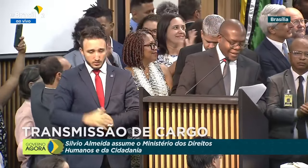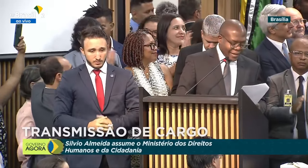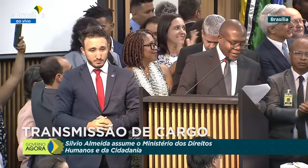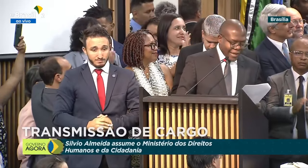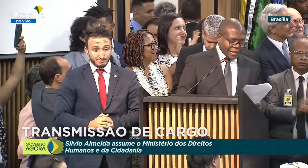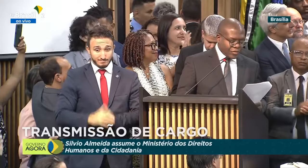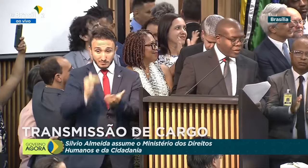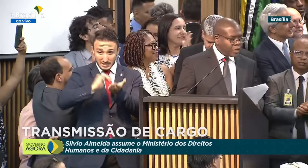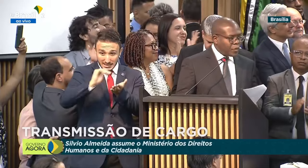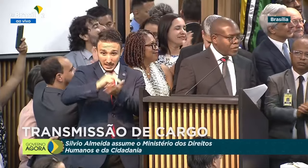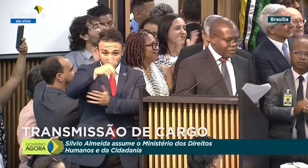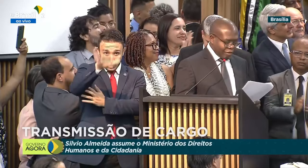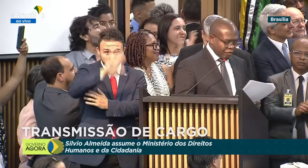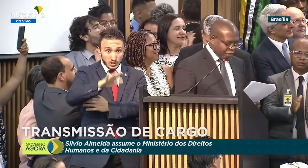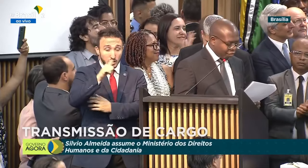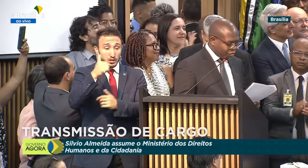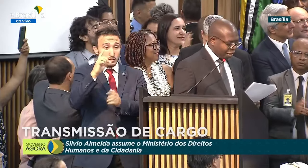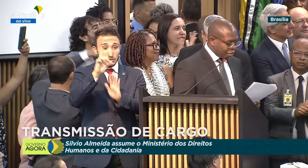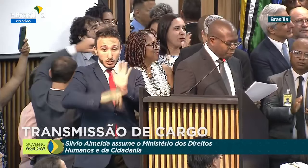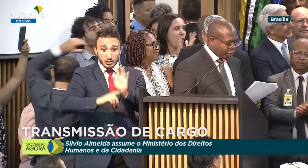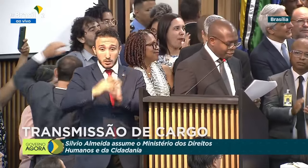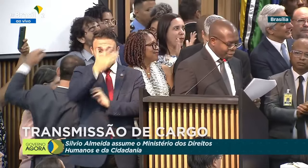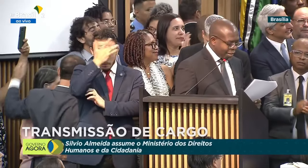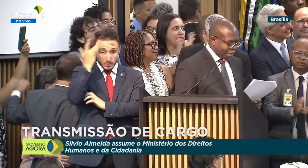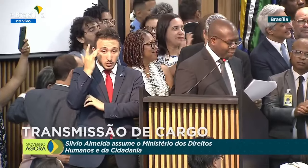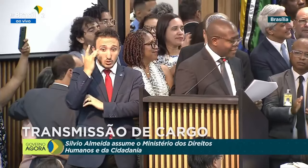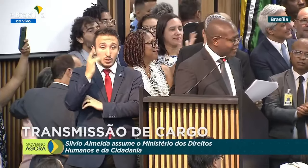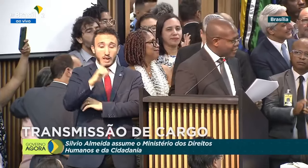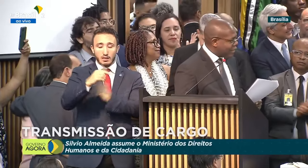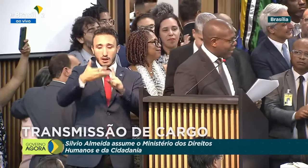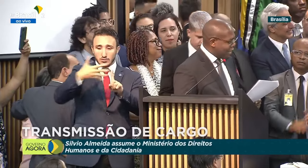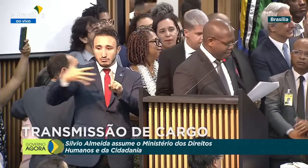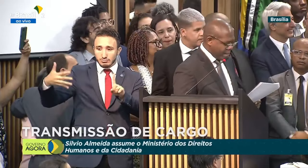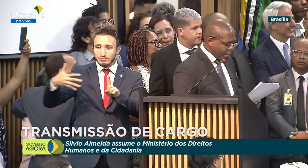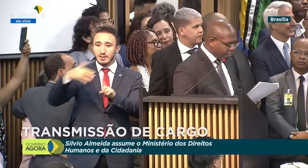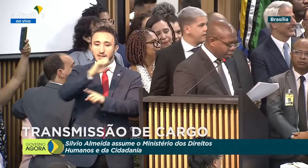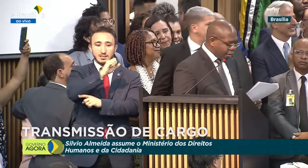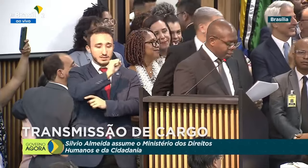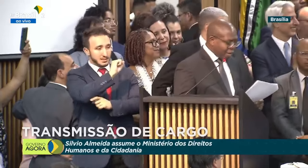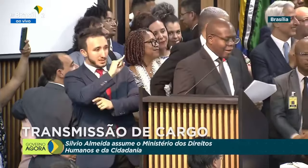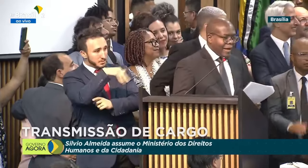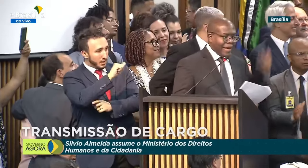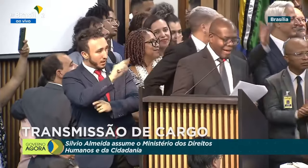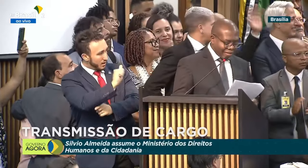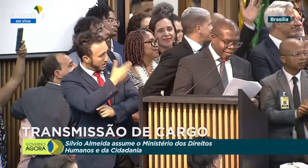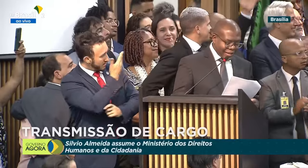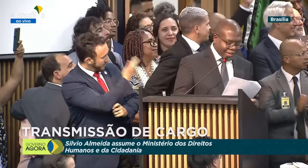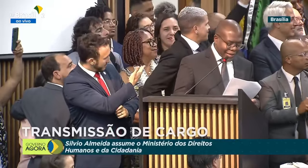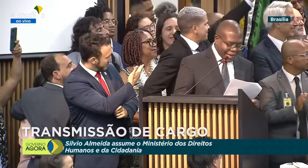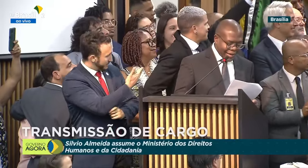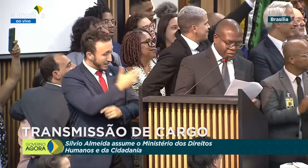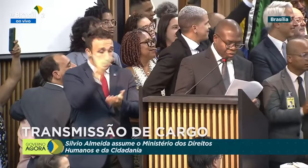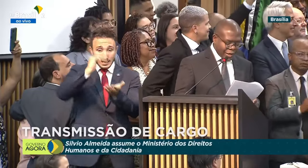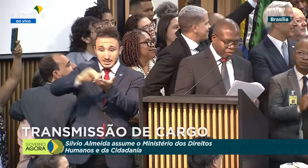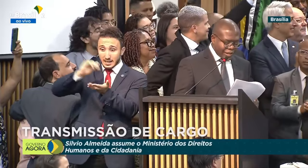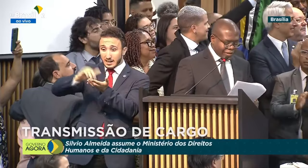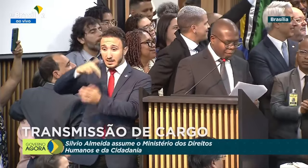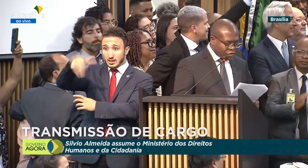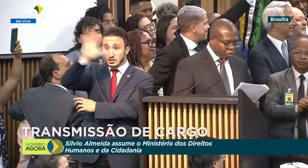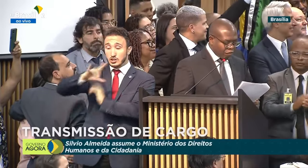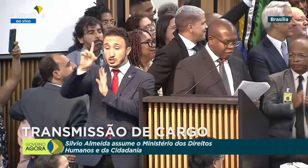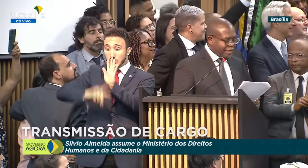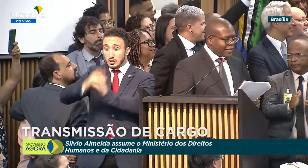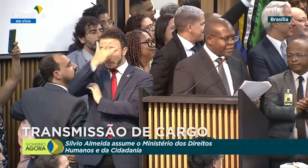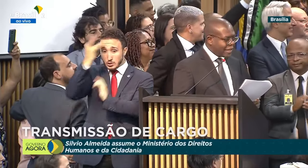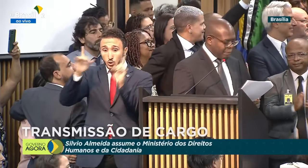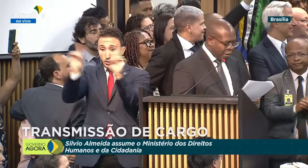a secretária Nacional de promoção de defesa dos direitos da pessoa lgbtqia mais assimilar a secretária nacional de direito